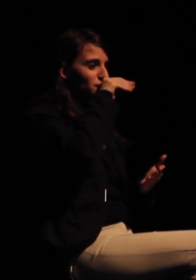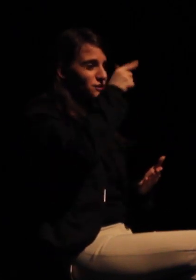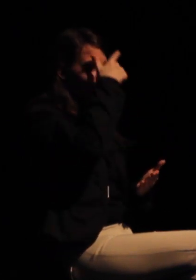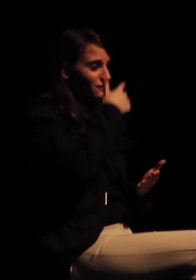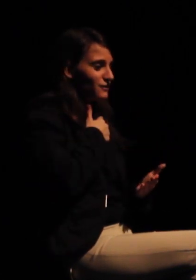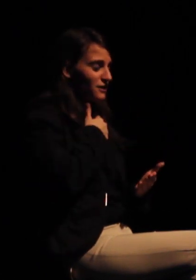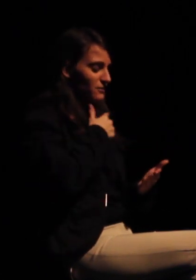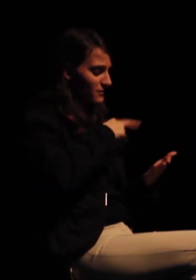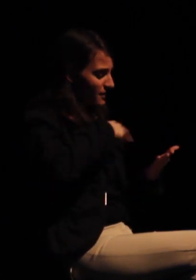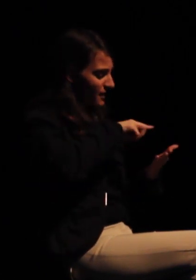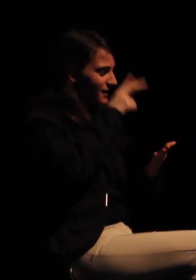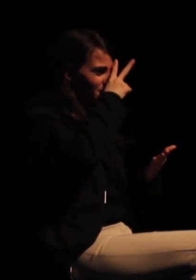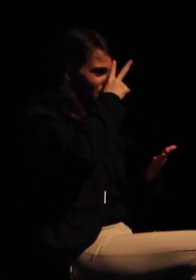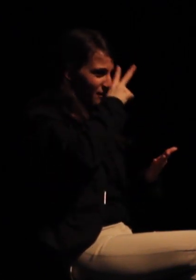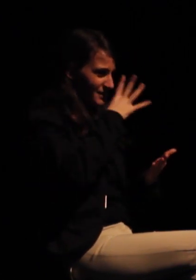Eu li